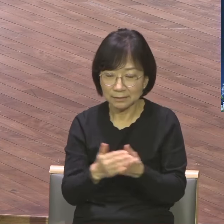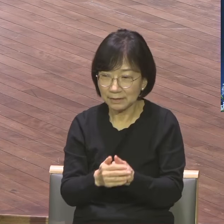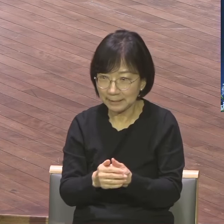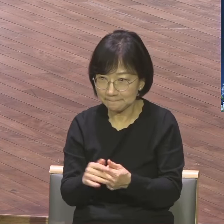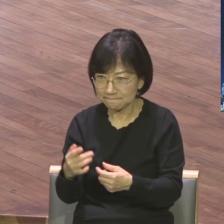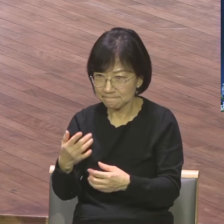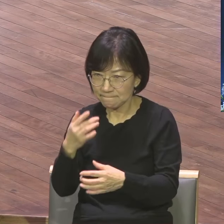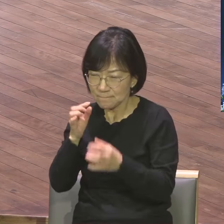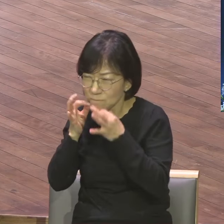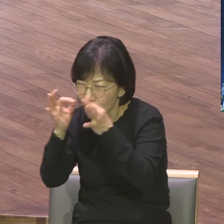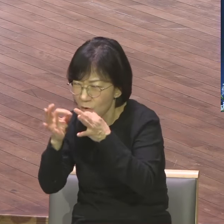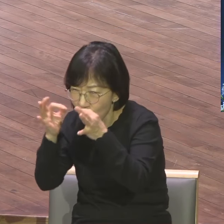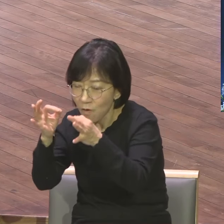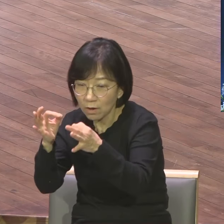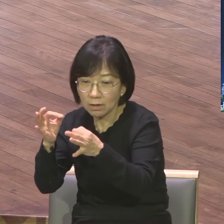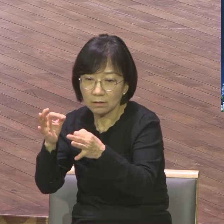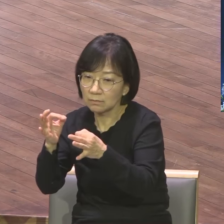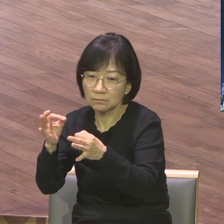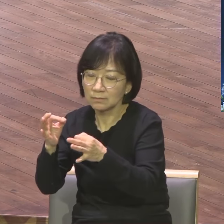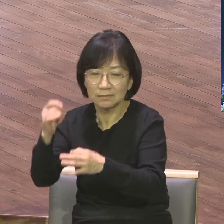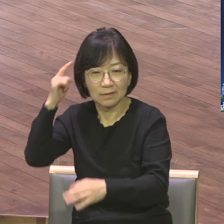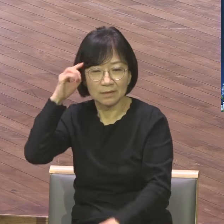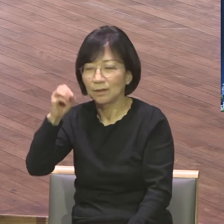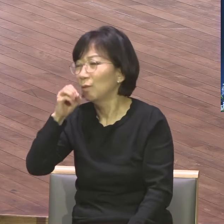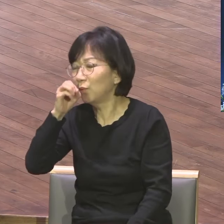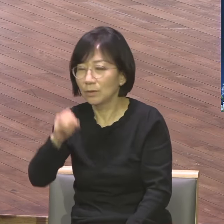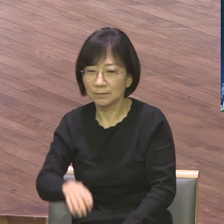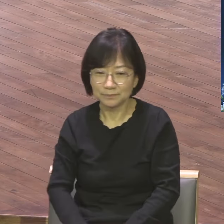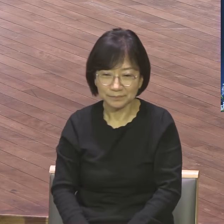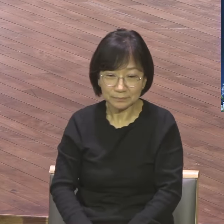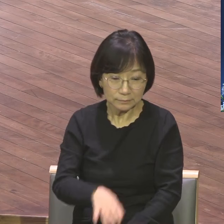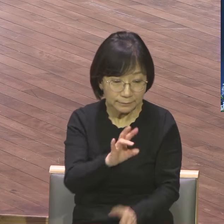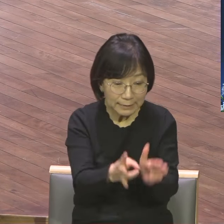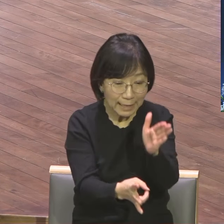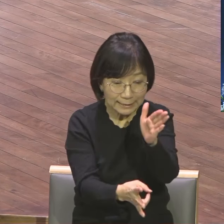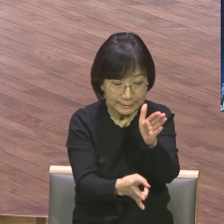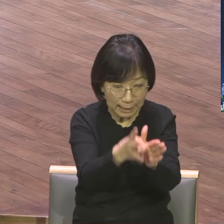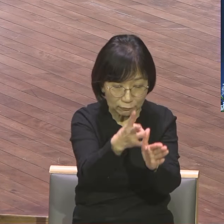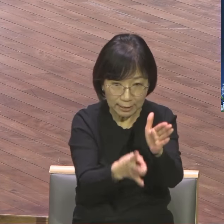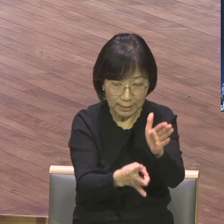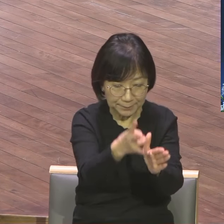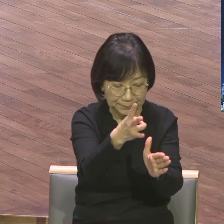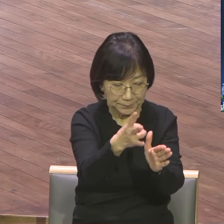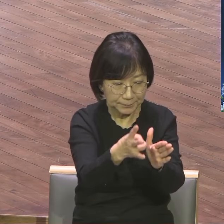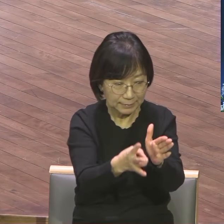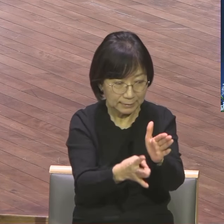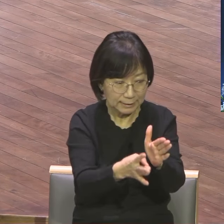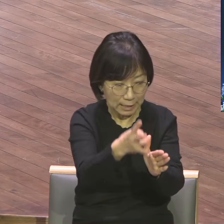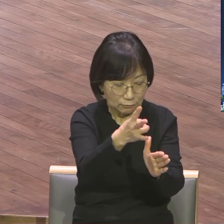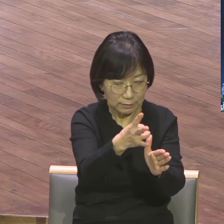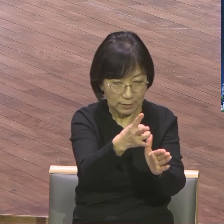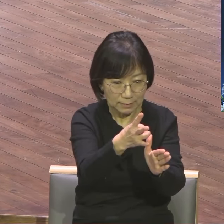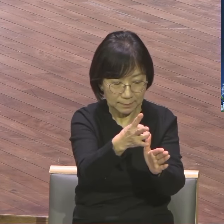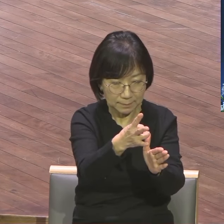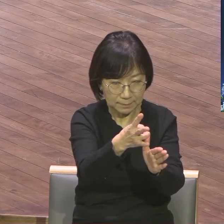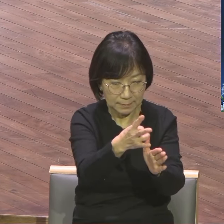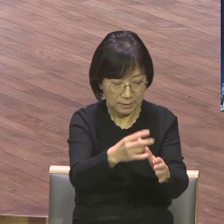상실해버립니다. 예루살렘이 정복되는 순간 초대교회는 익숙함에 빠져버립니다.